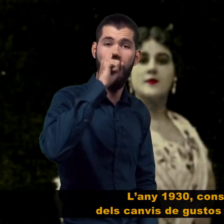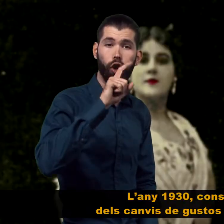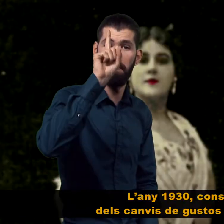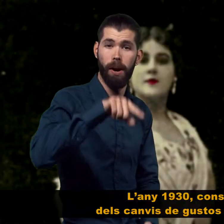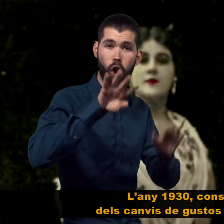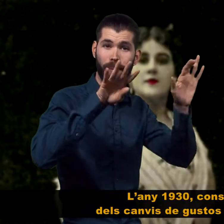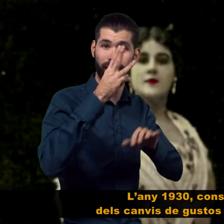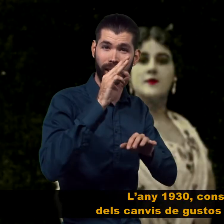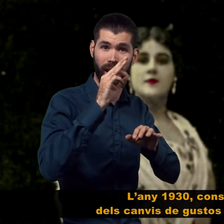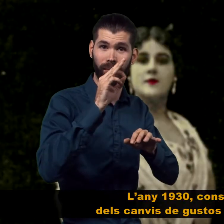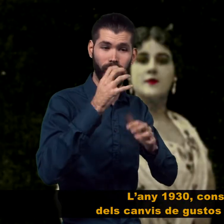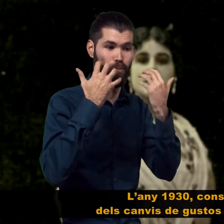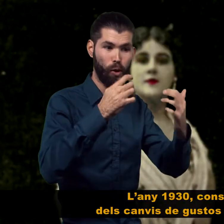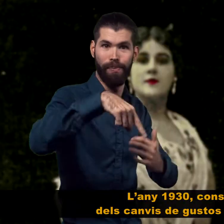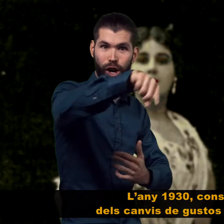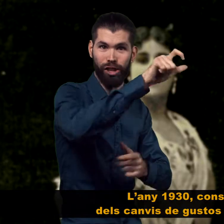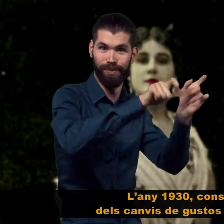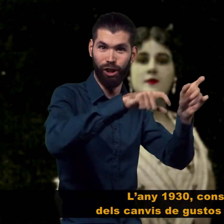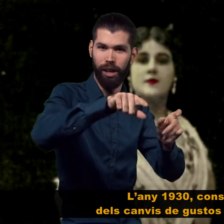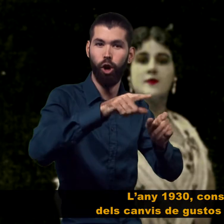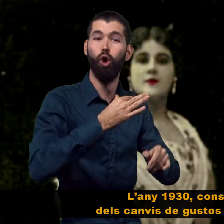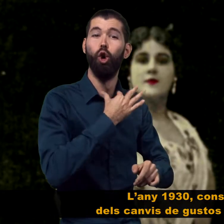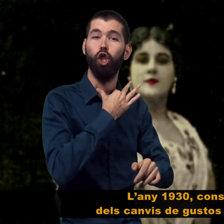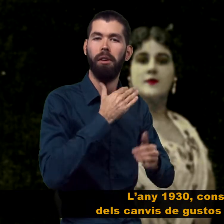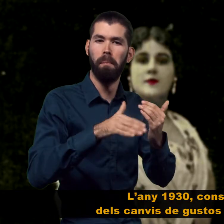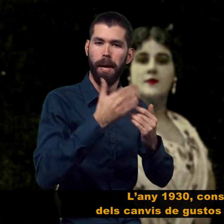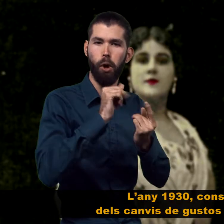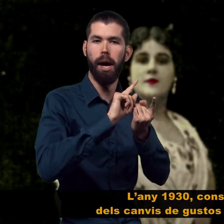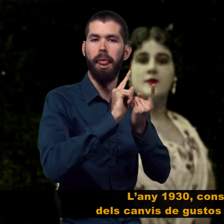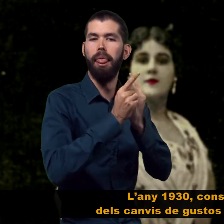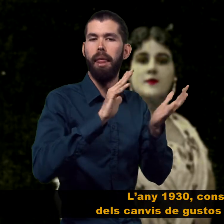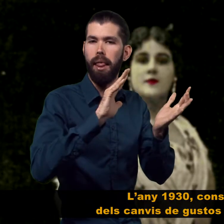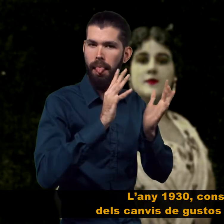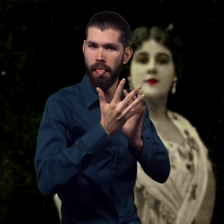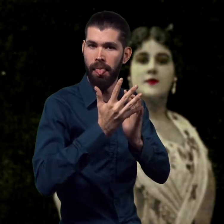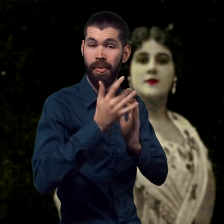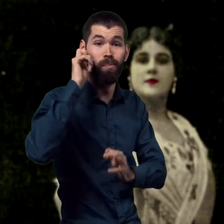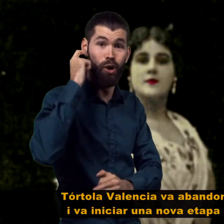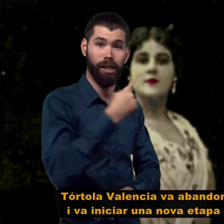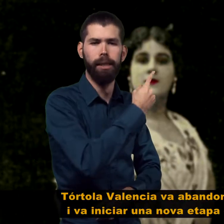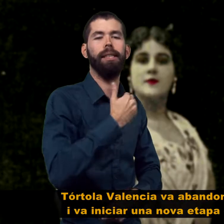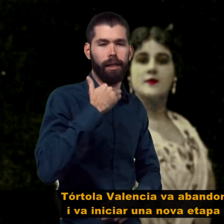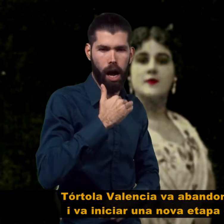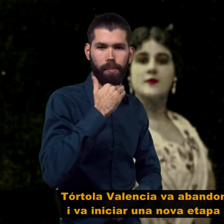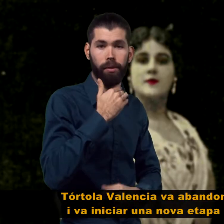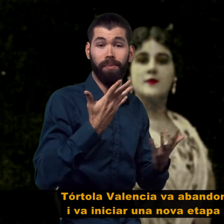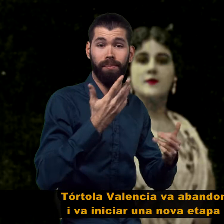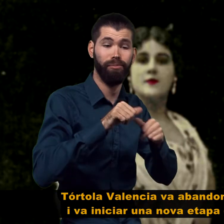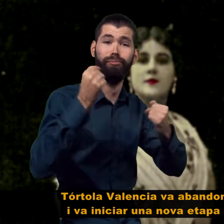L'any 1930, conscient dels canvis de gustos del públic, Tórtola Valencia va abandonar els escenaris i va iniciar una nova